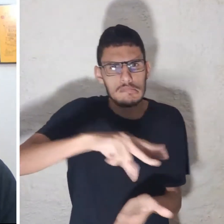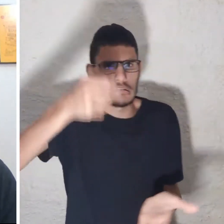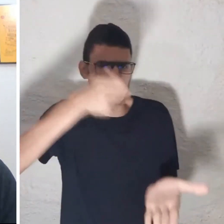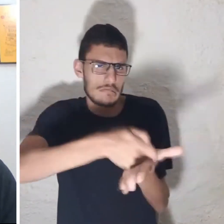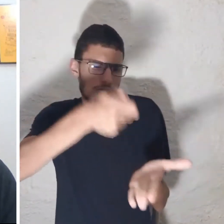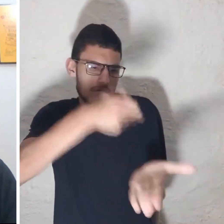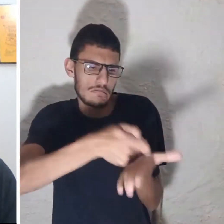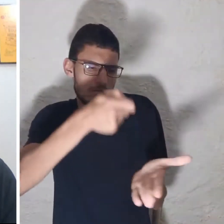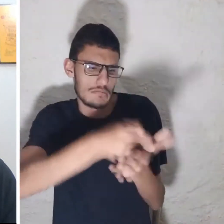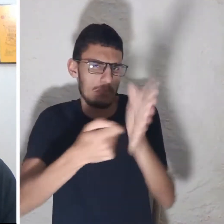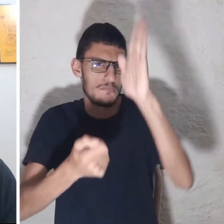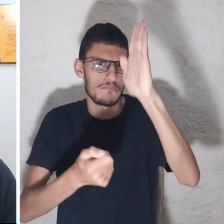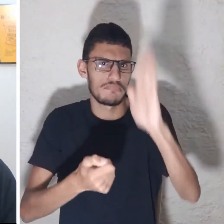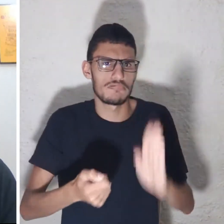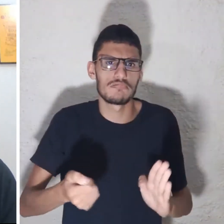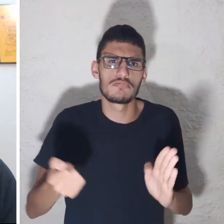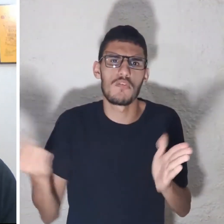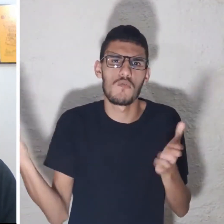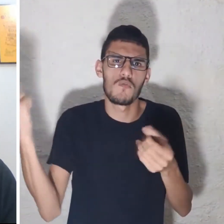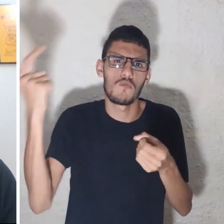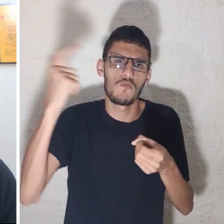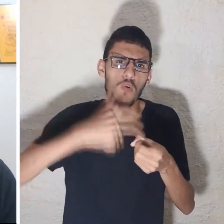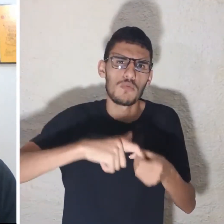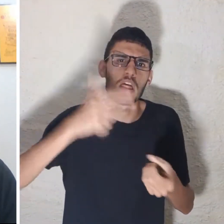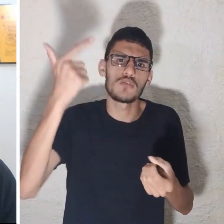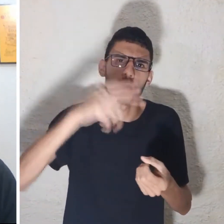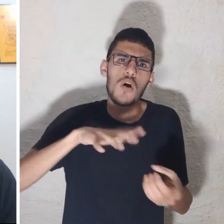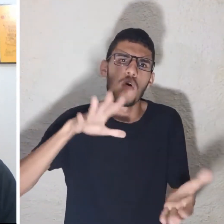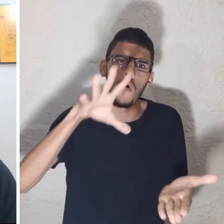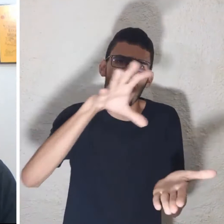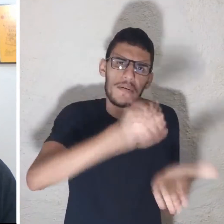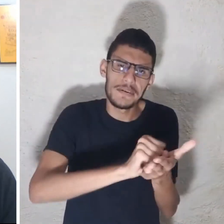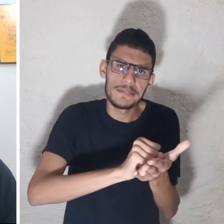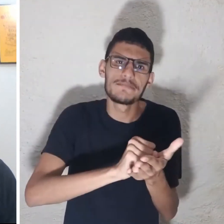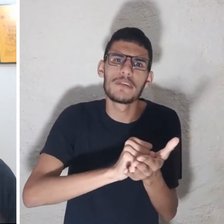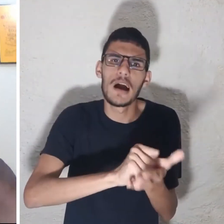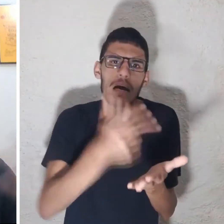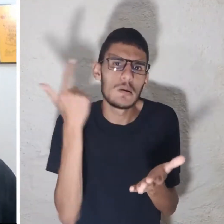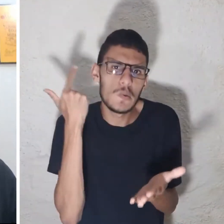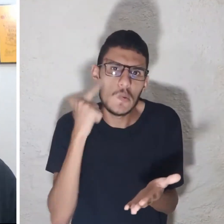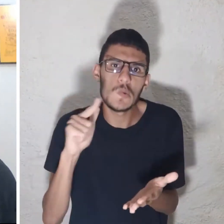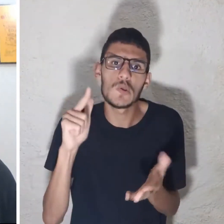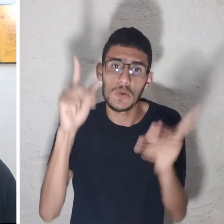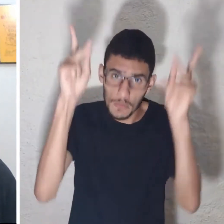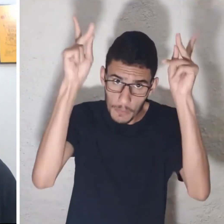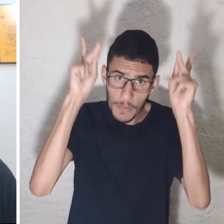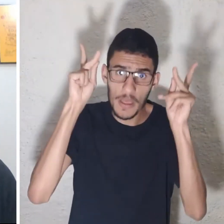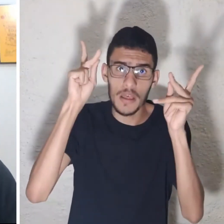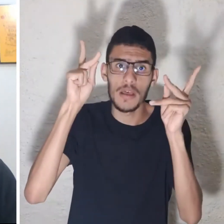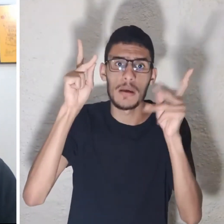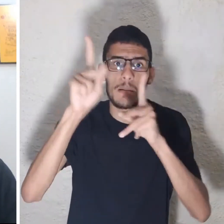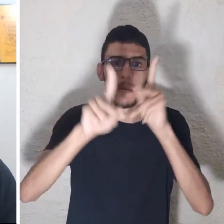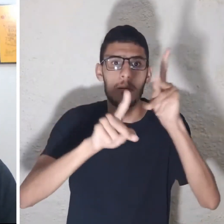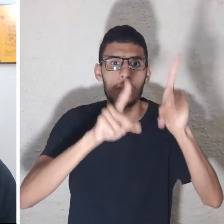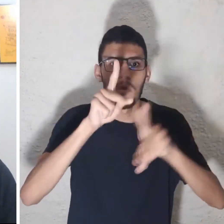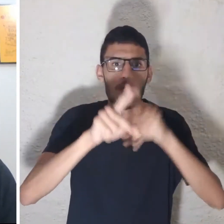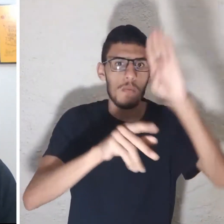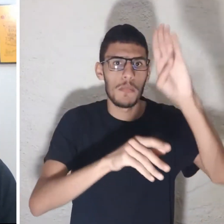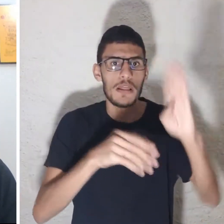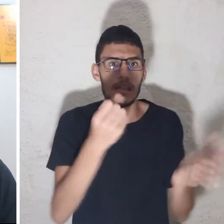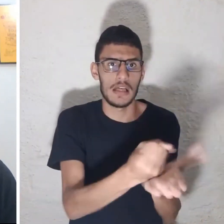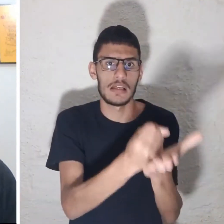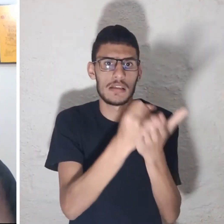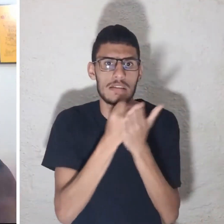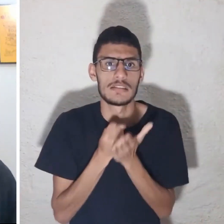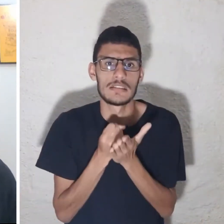de Portugal, né, para que o Brasil voltasse a ser colônia dos portugueses. O Dom Pedro conseguiu o apoio, né, dos